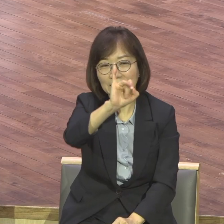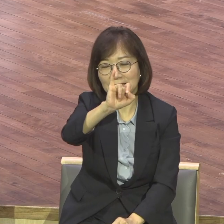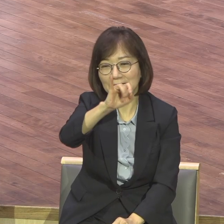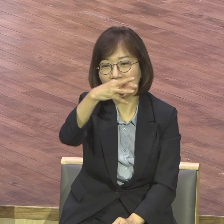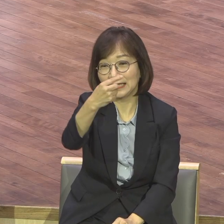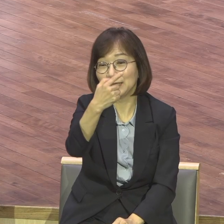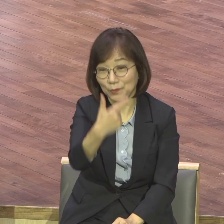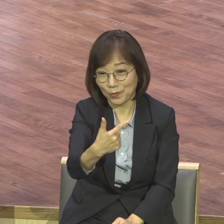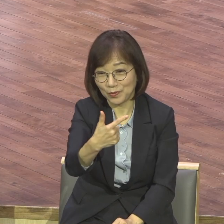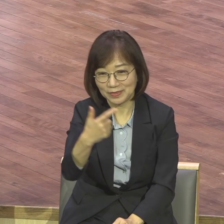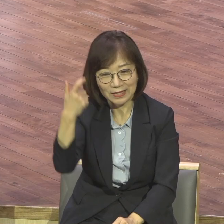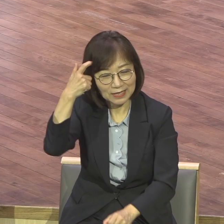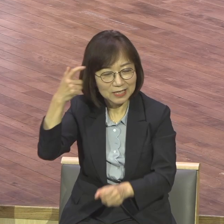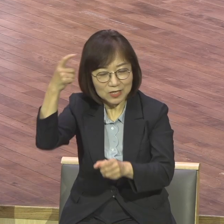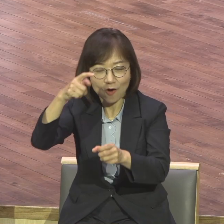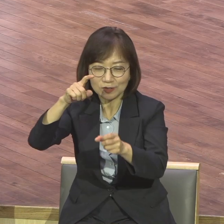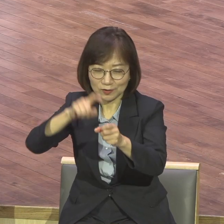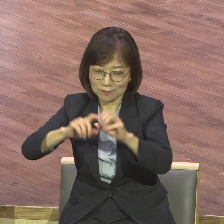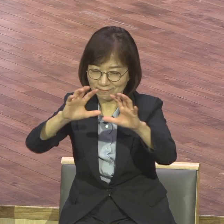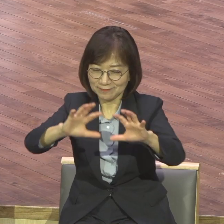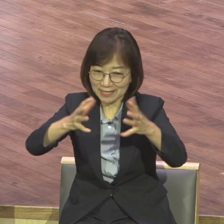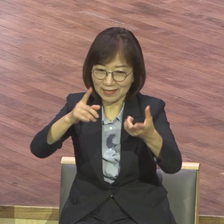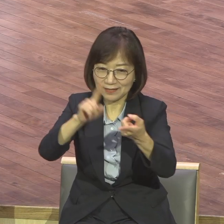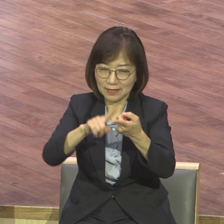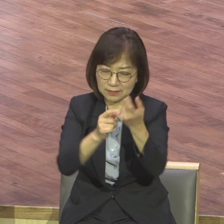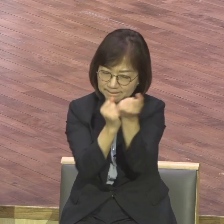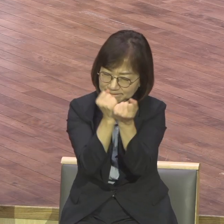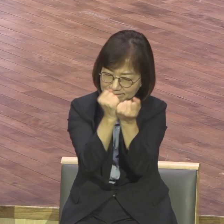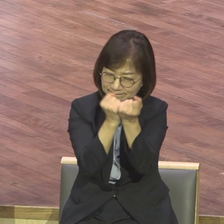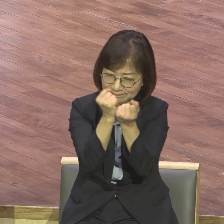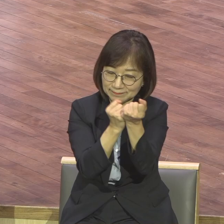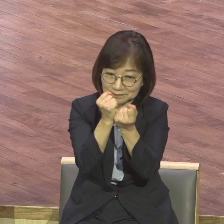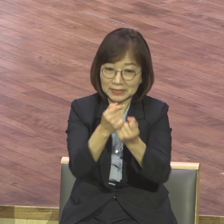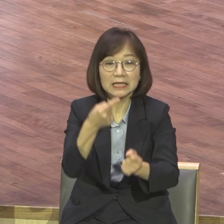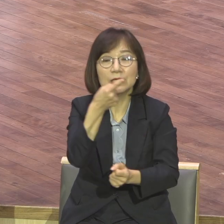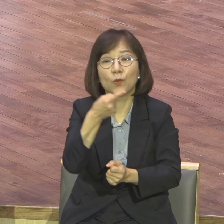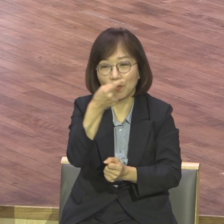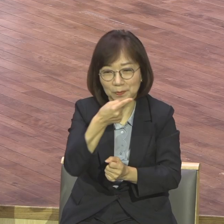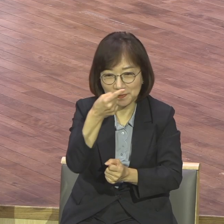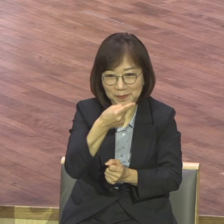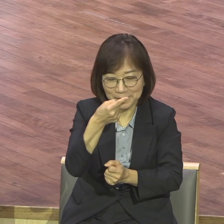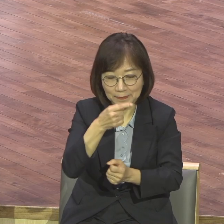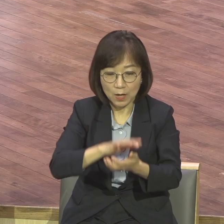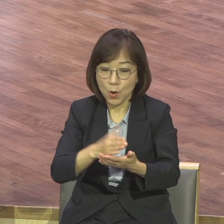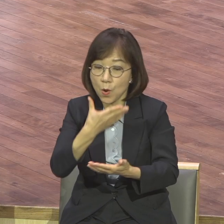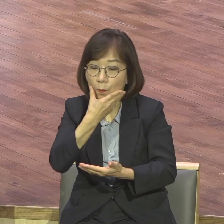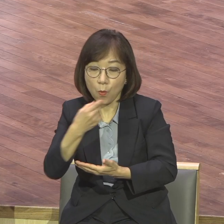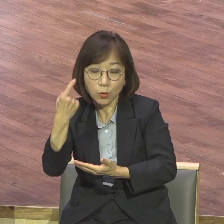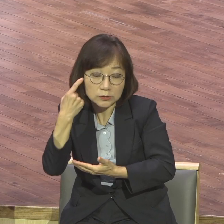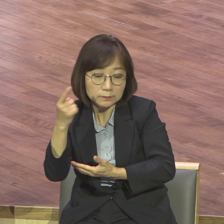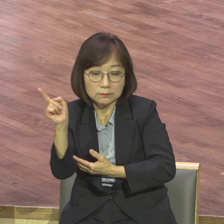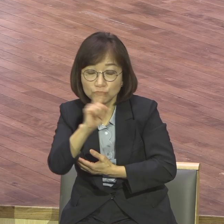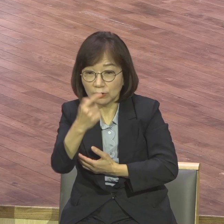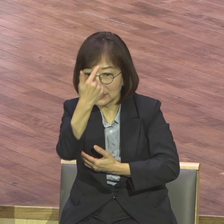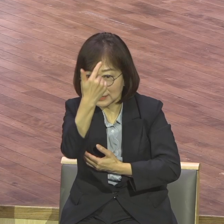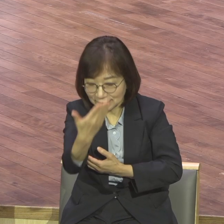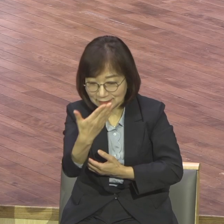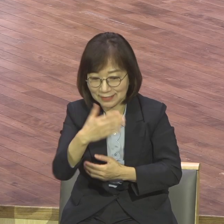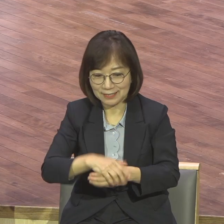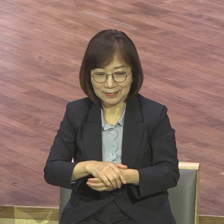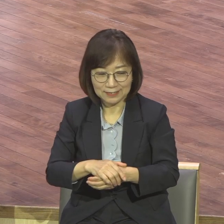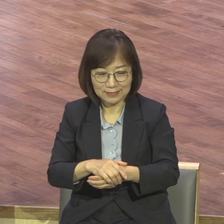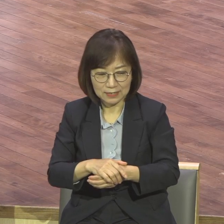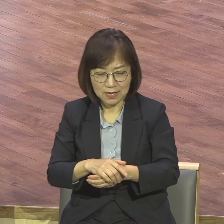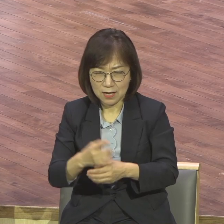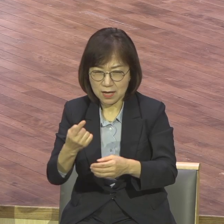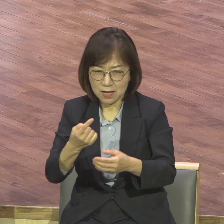영적인 세계를 말한 것입니다. 영적 이론편, 하나님의 말씀, 복음의 핵심이 뭐냐? 그걸